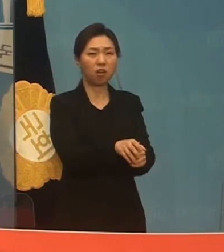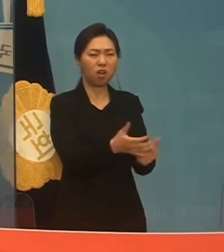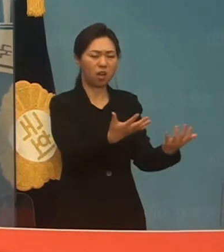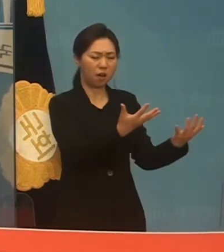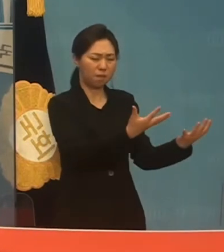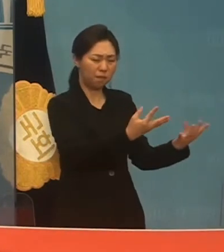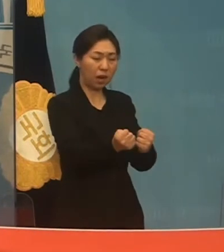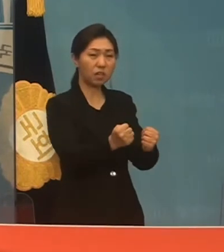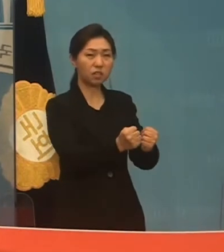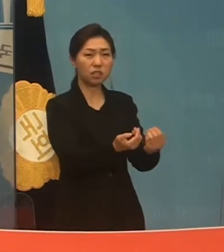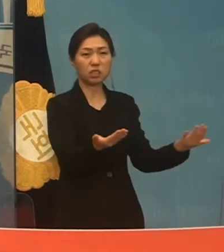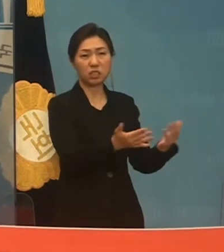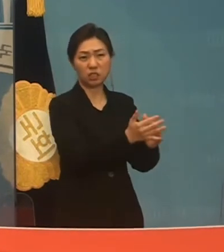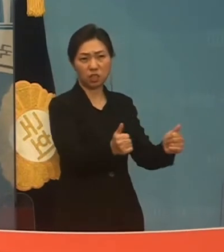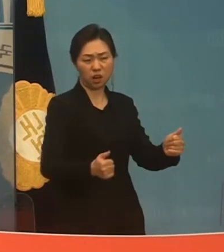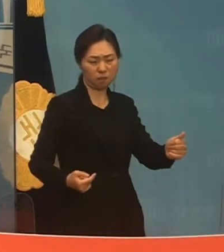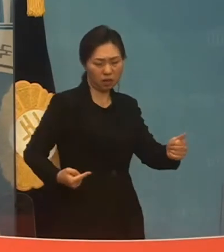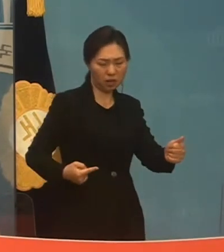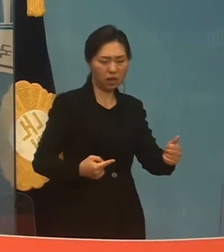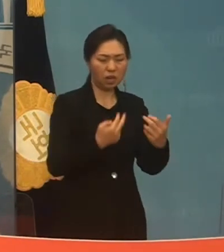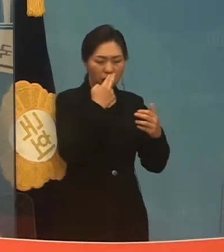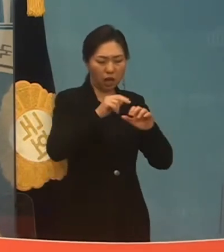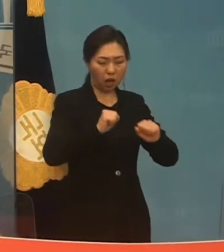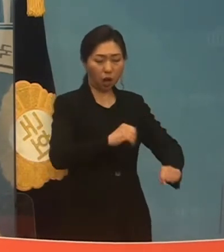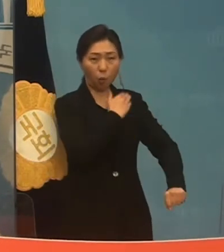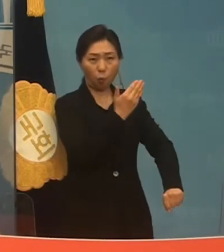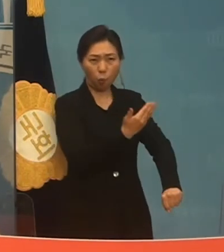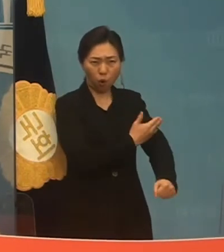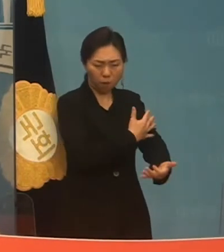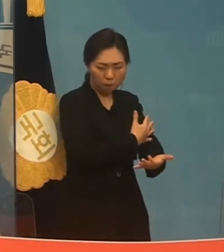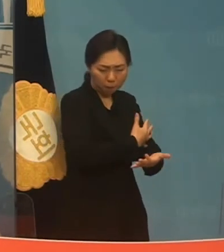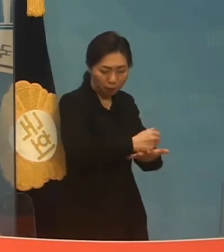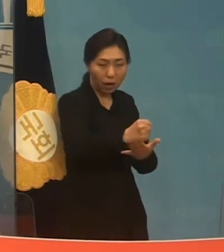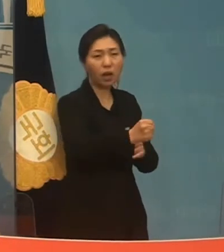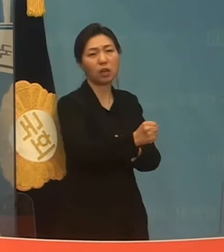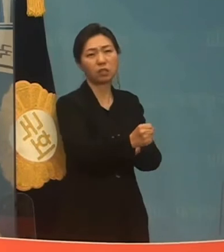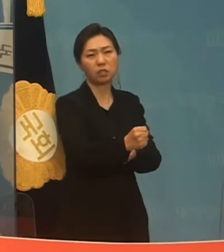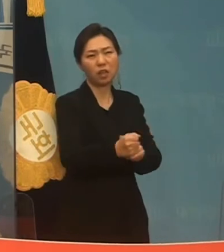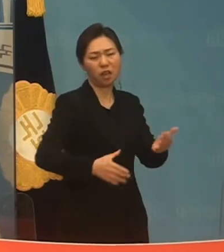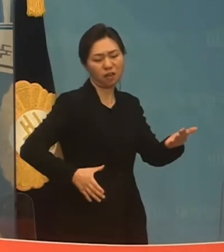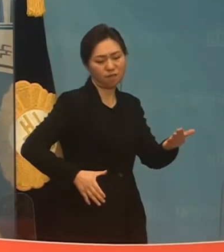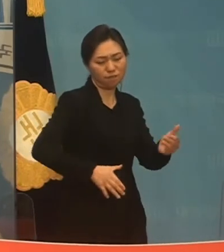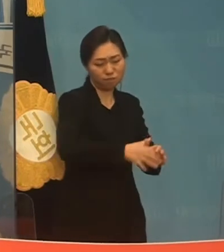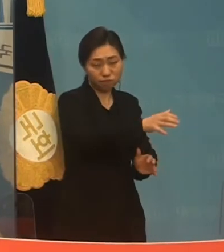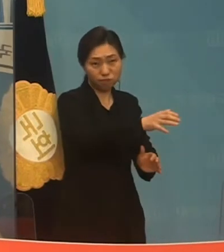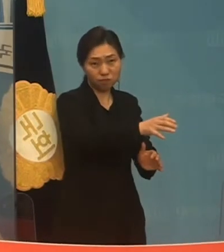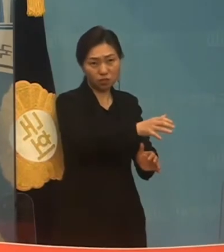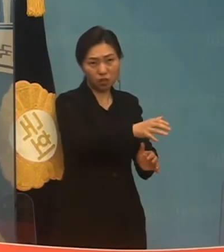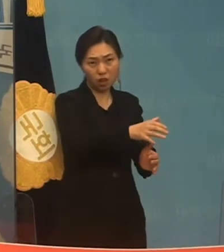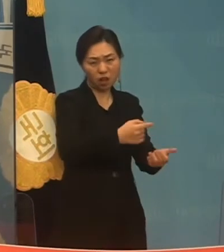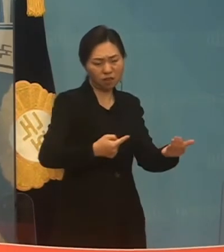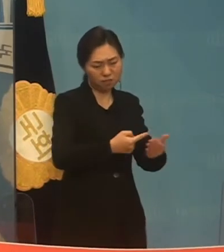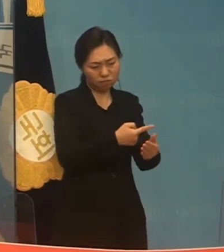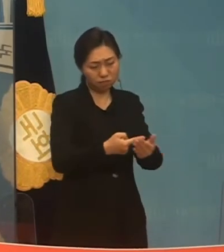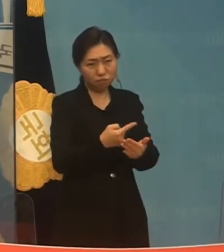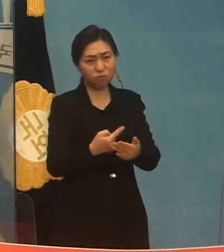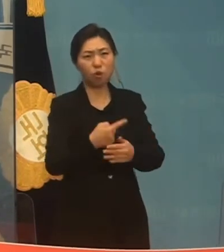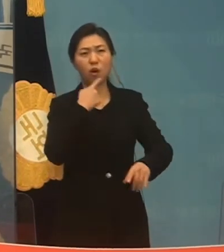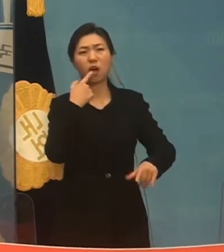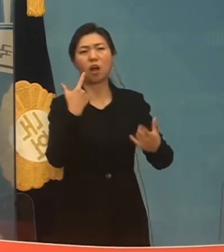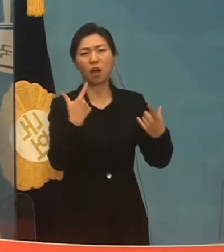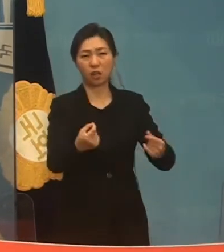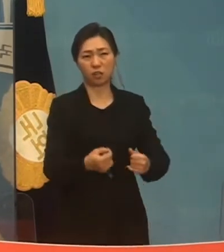수십 명 노동자의 생존권을 무참히 앗아간 학살 만행이라고 우리는